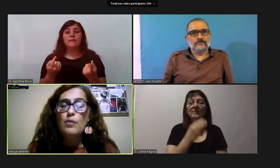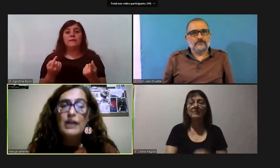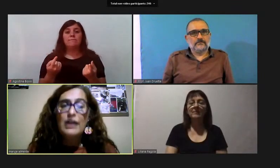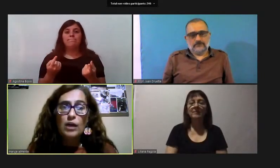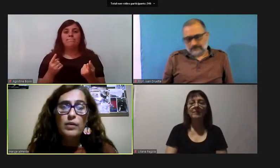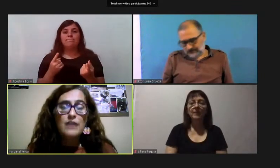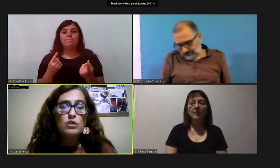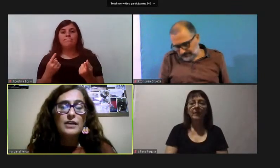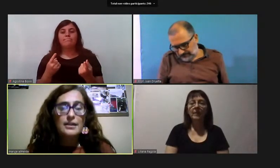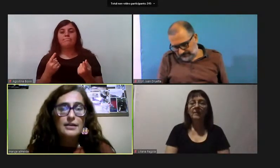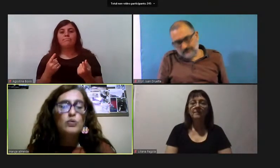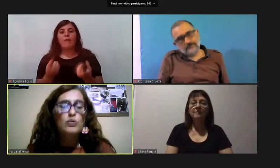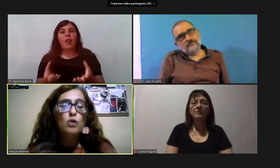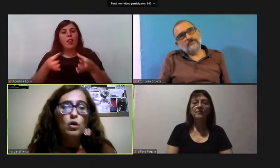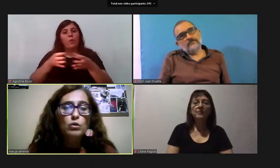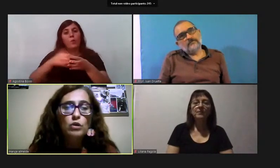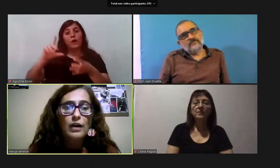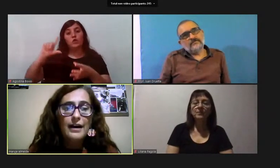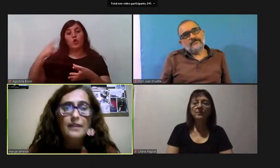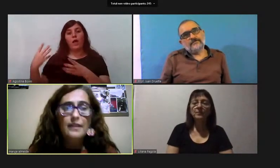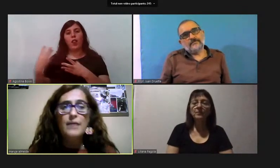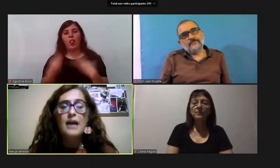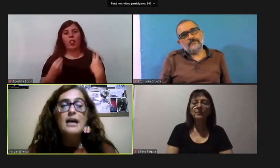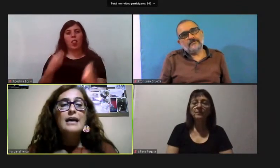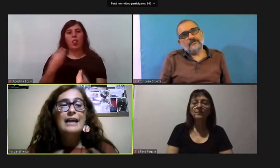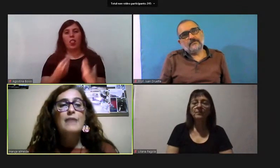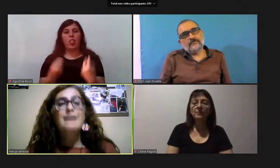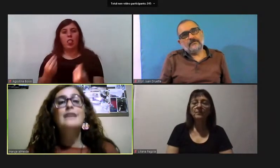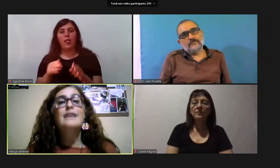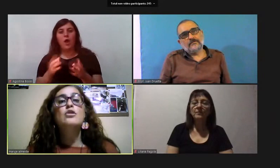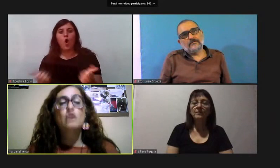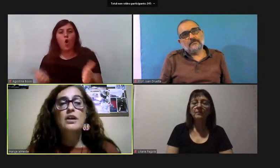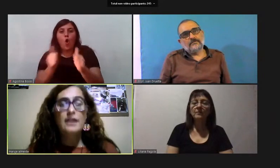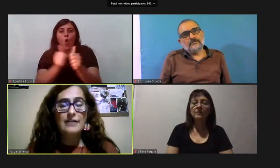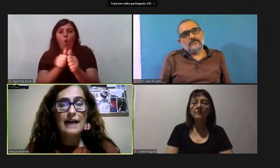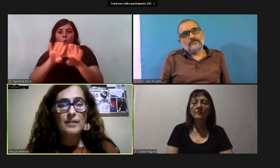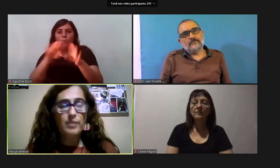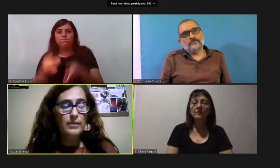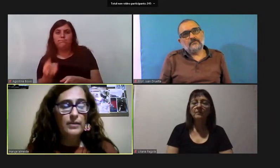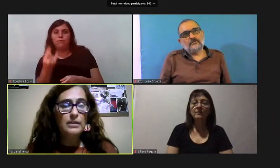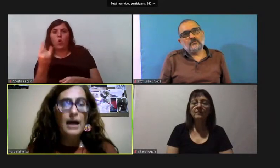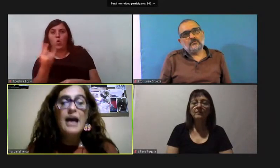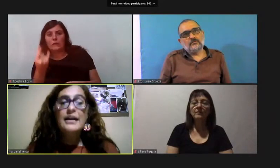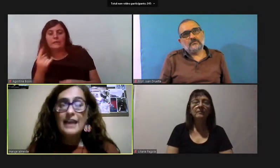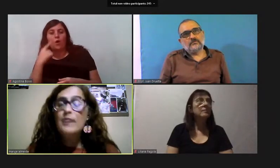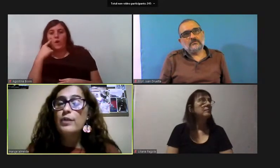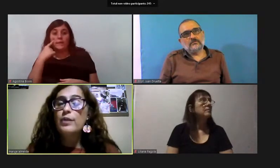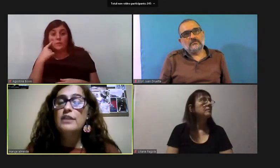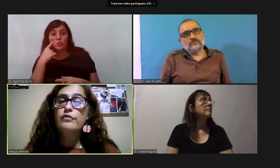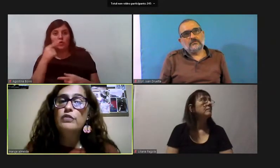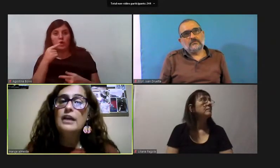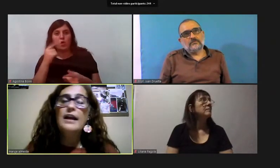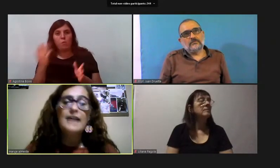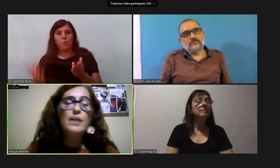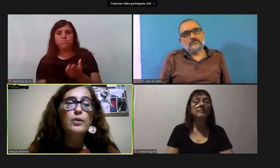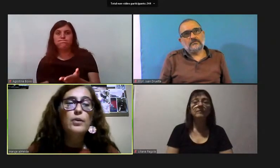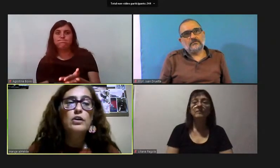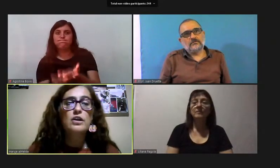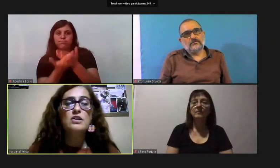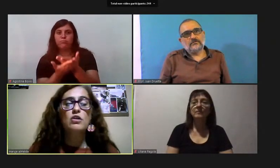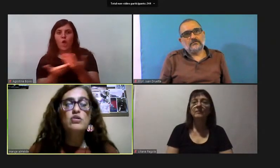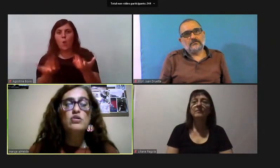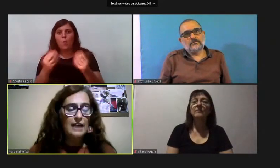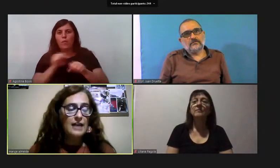aportes, digamos, que la comunidad sorda está haciendo en conjunto con la academia, que le van dando solidez a esta perspectiva, que hay que poder difundirlas, que hay que